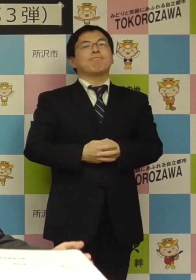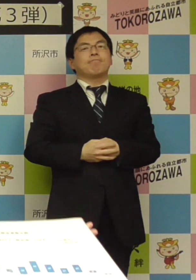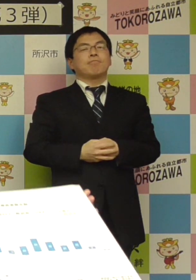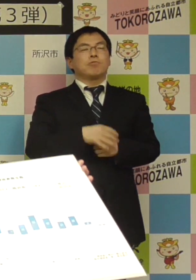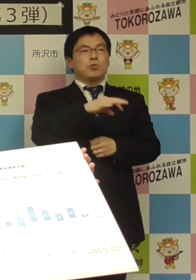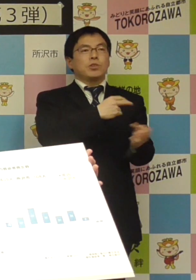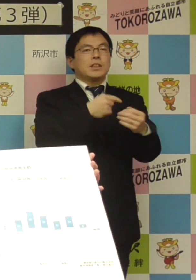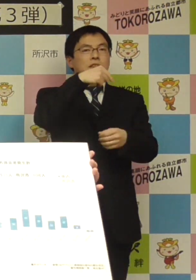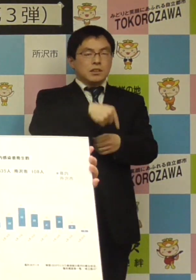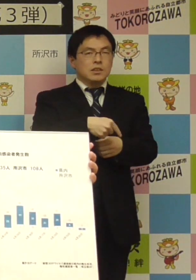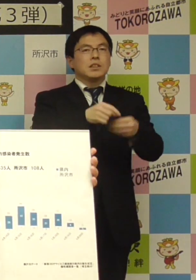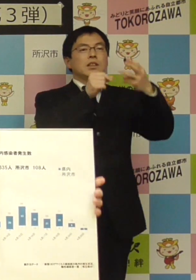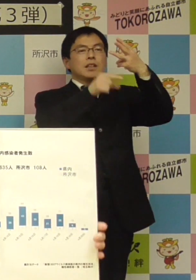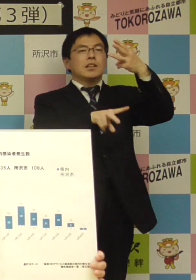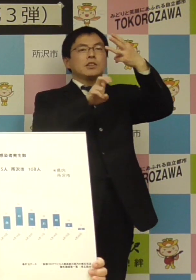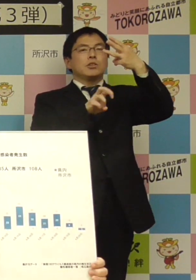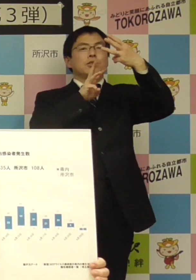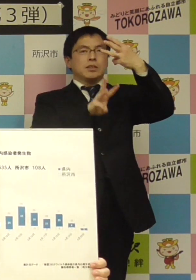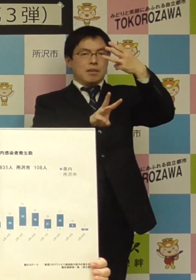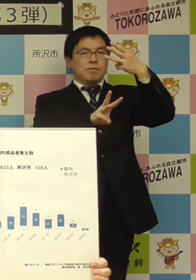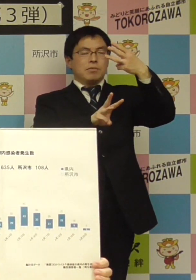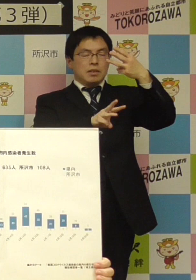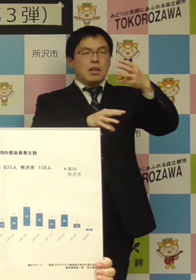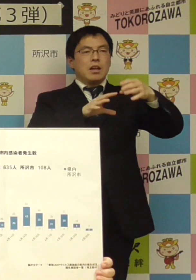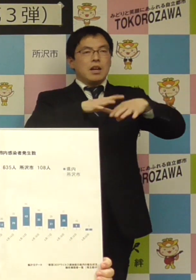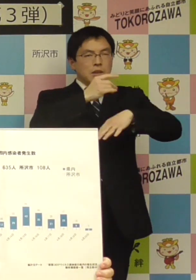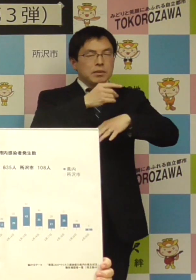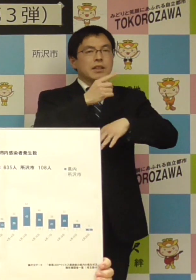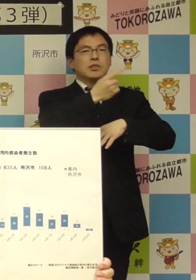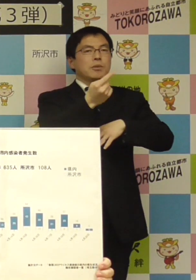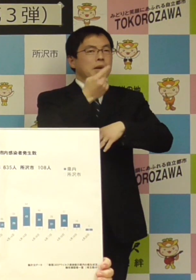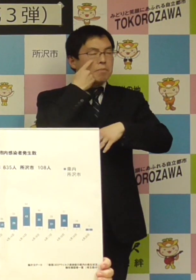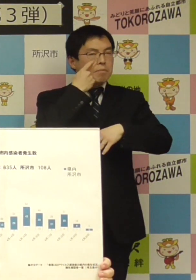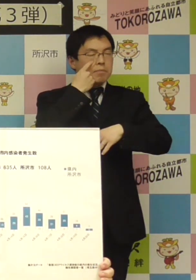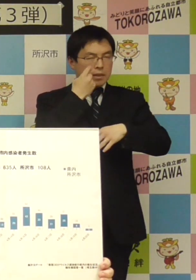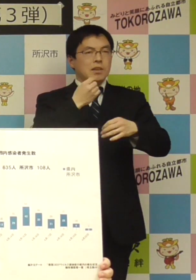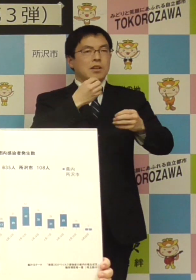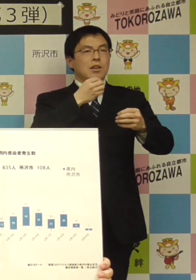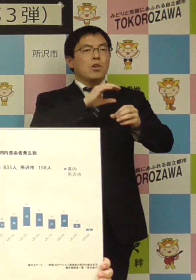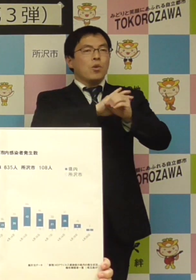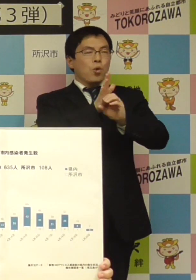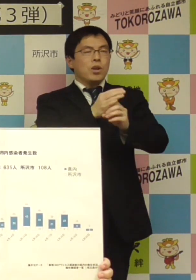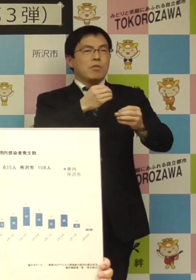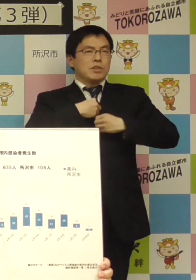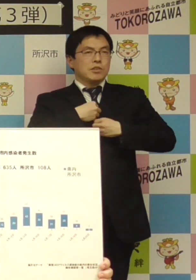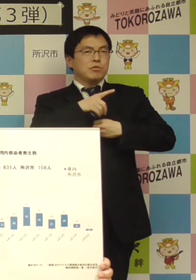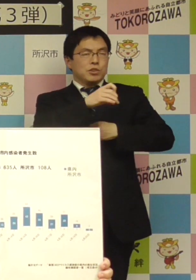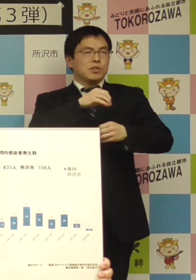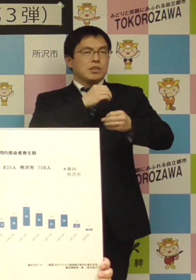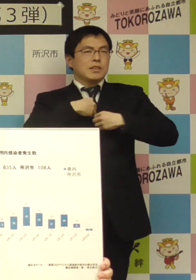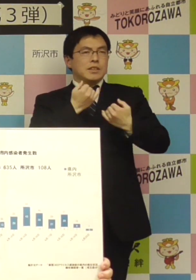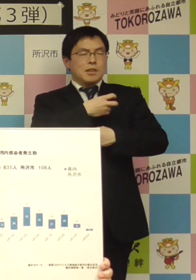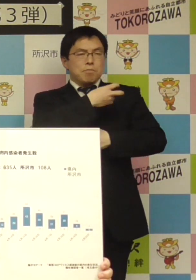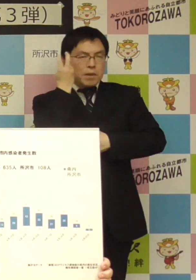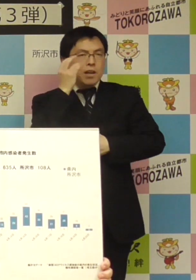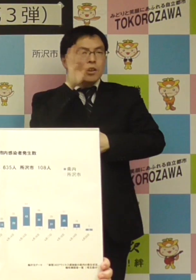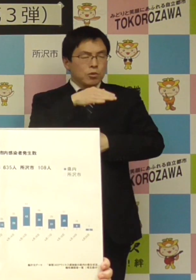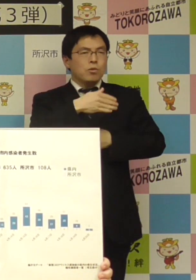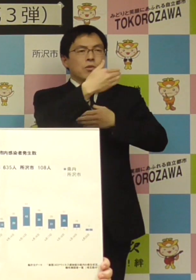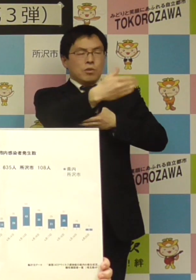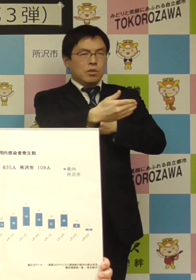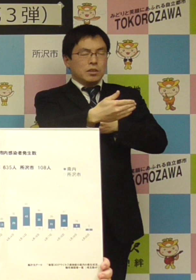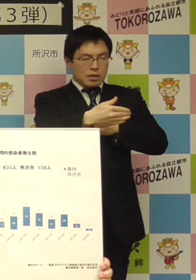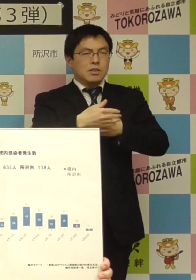所沢市では3月23日に初めてコロナウイルス感染者が確認されて以来、す